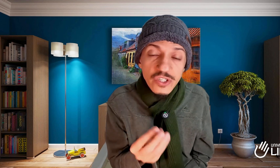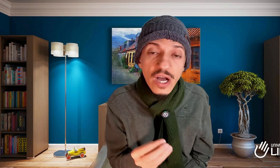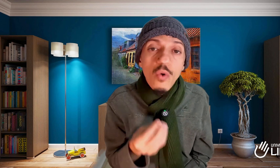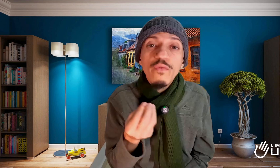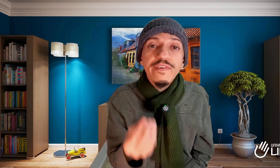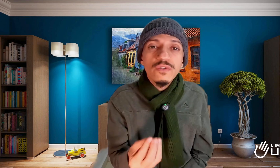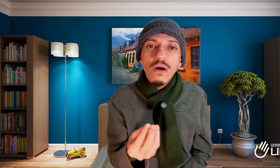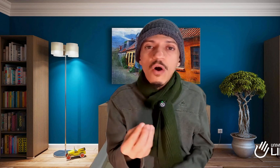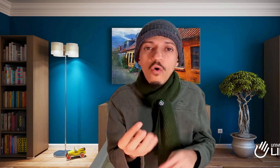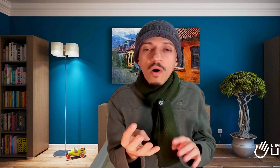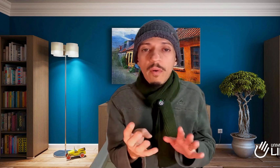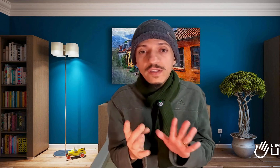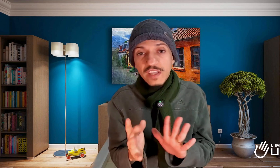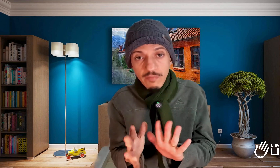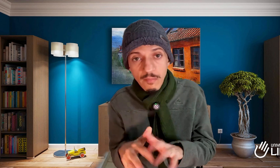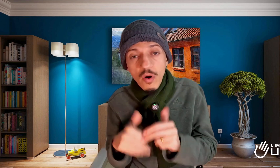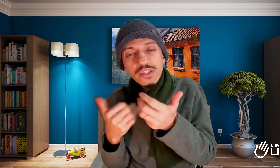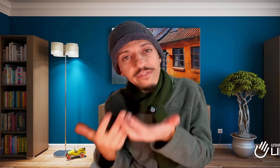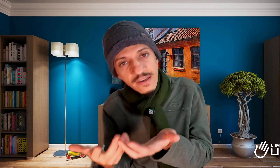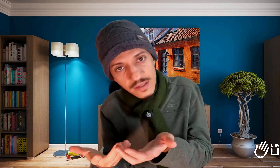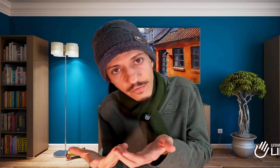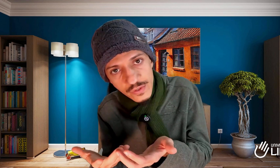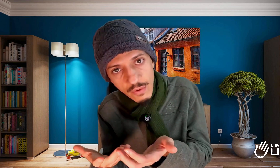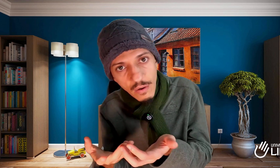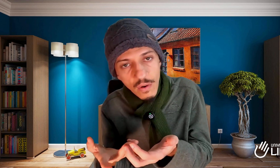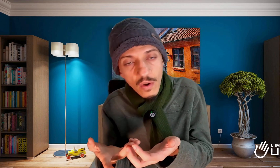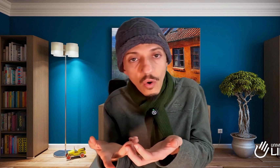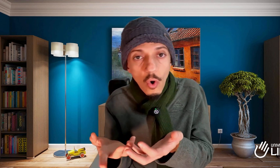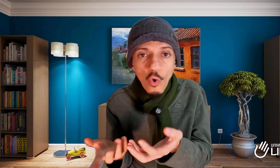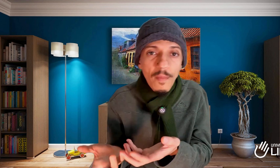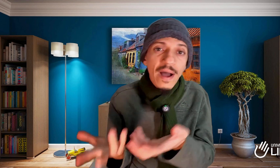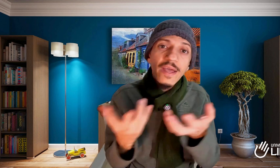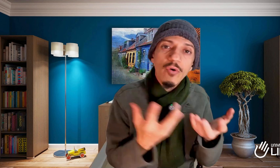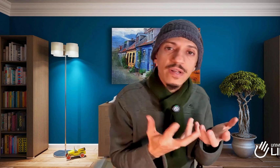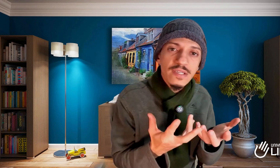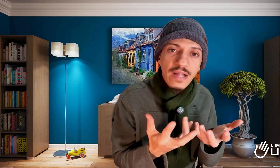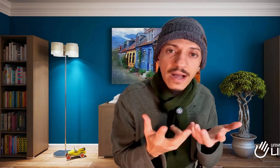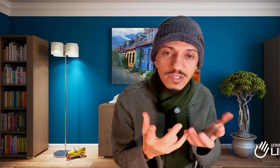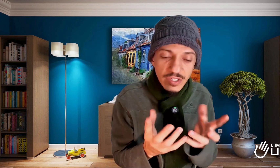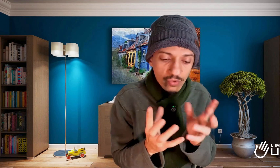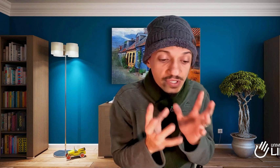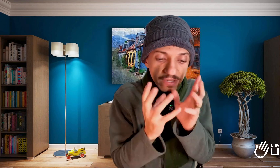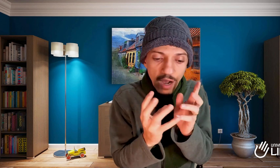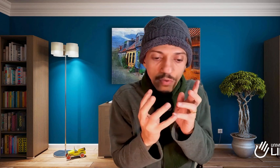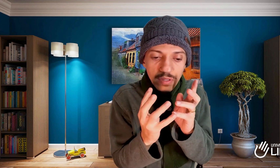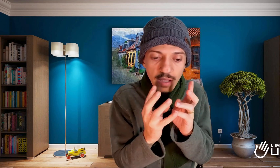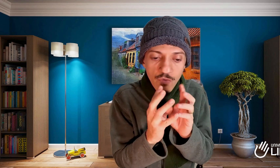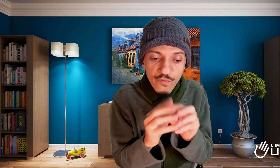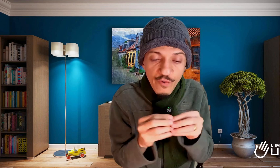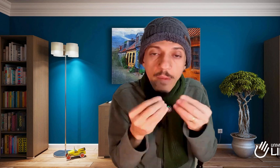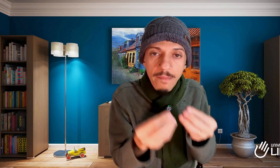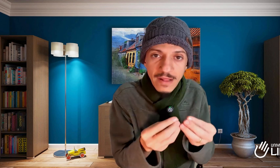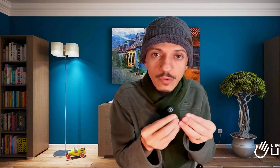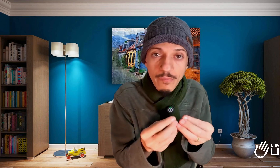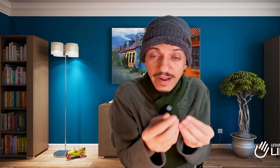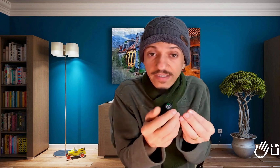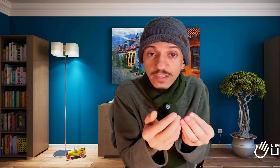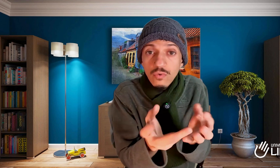algo visual. Pode ser uma motivação visual ou uma iconicidade, ou seja, o sinal tem um formato parecido com aquilo